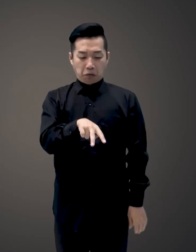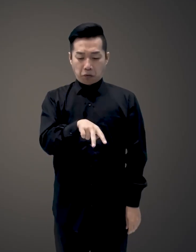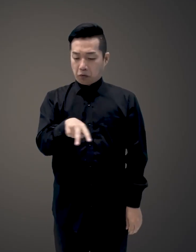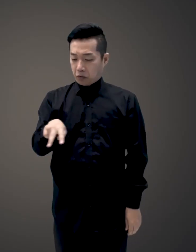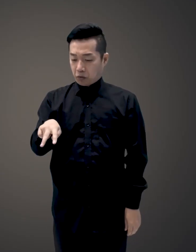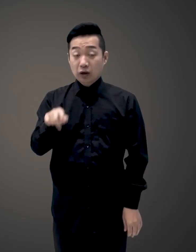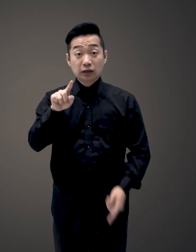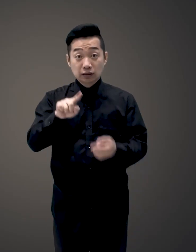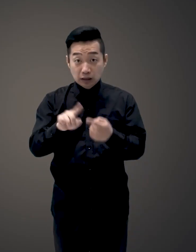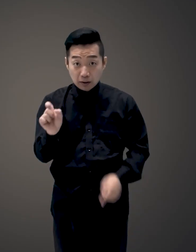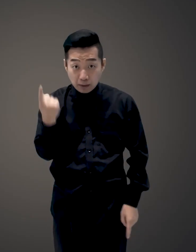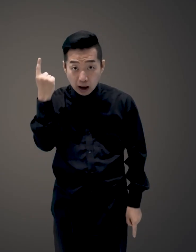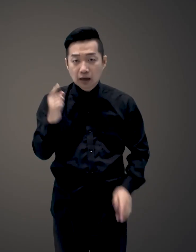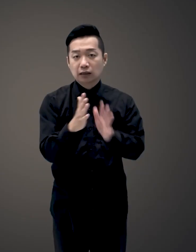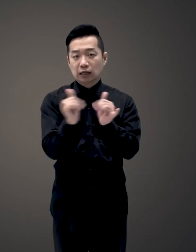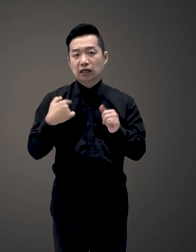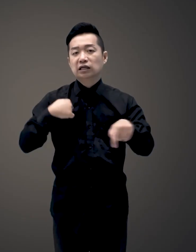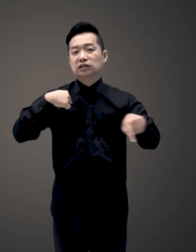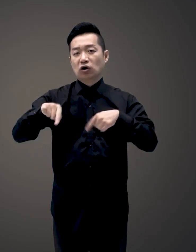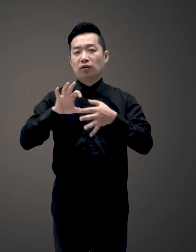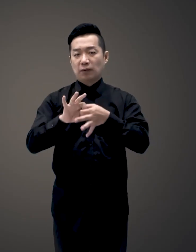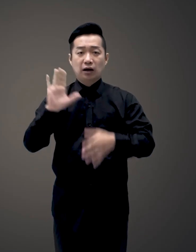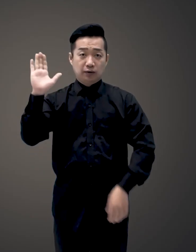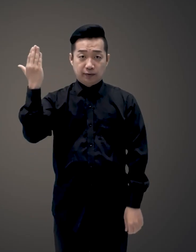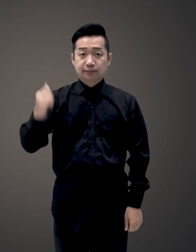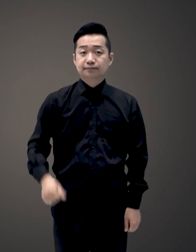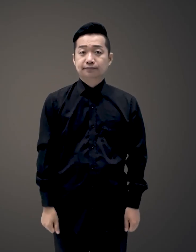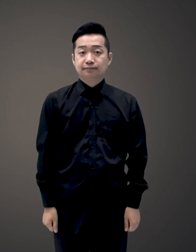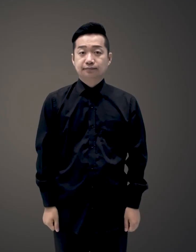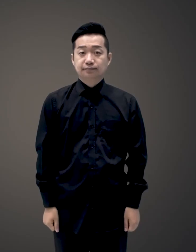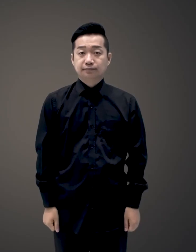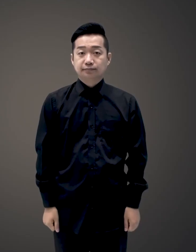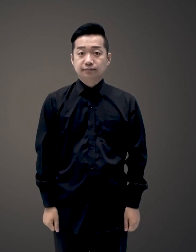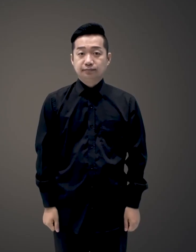하고 그로써 인간을 정치적으로 만듭니다.